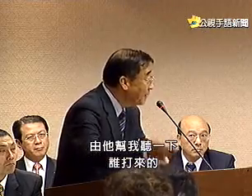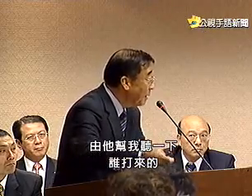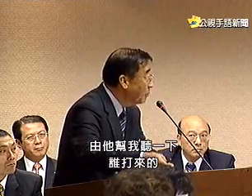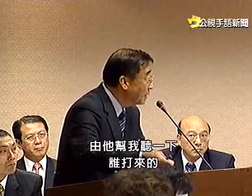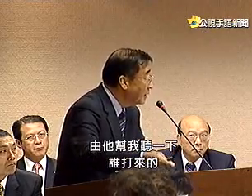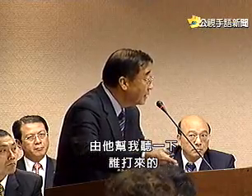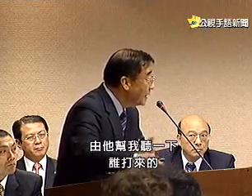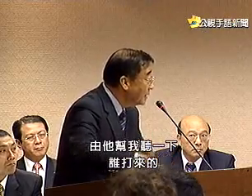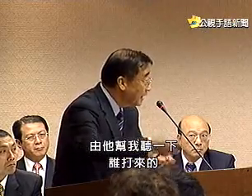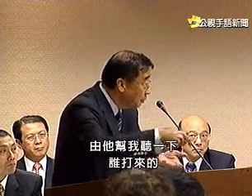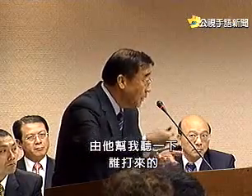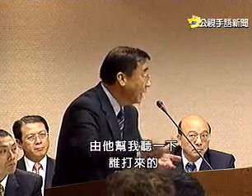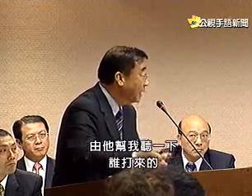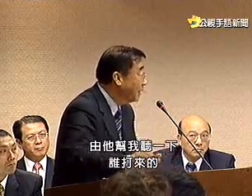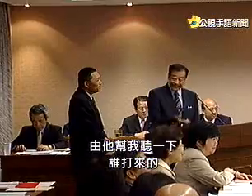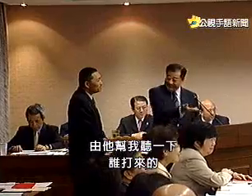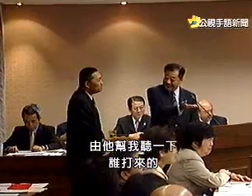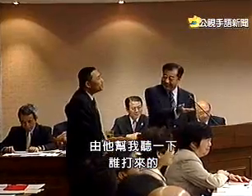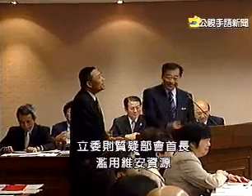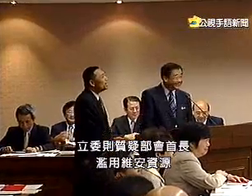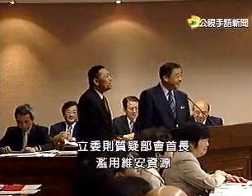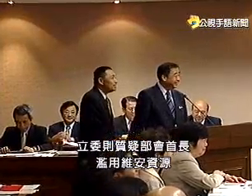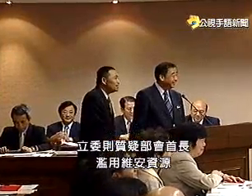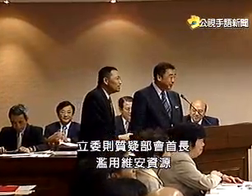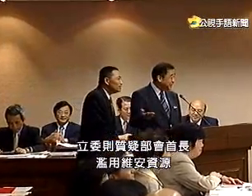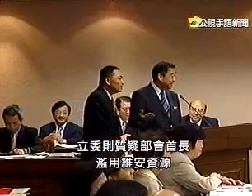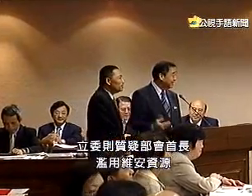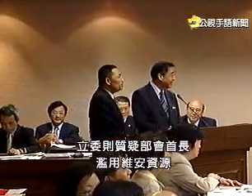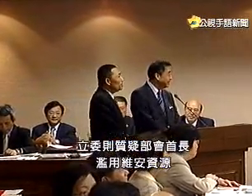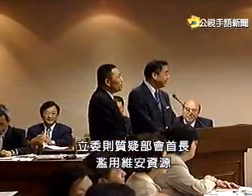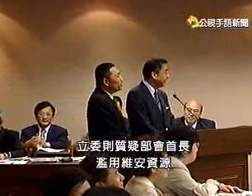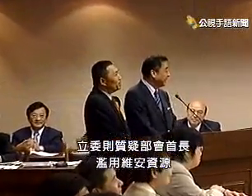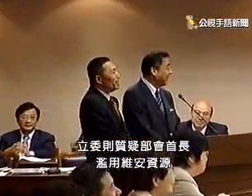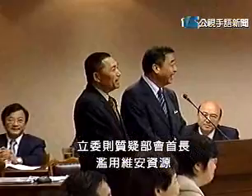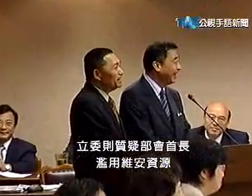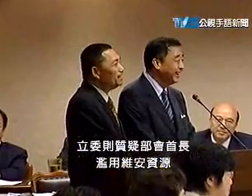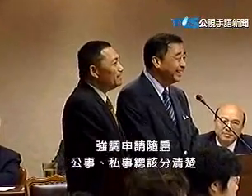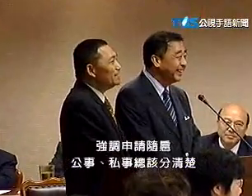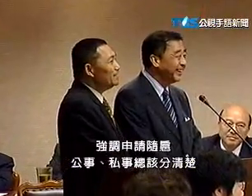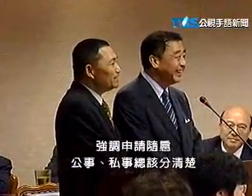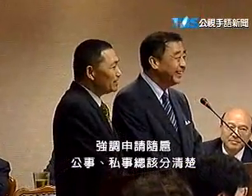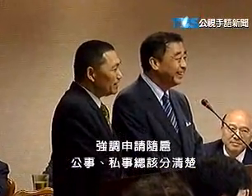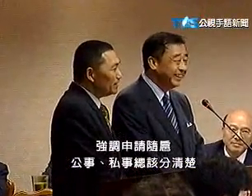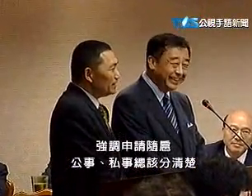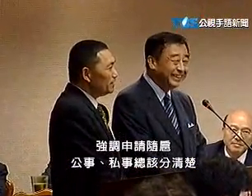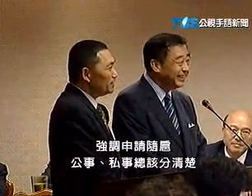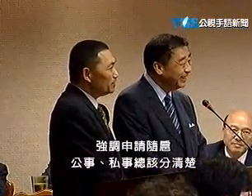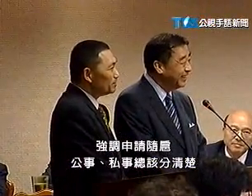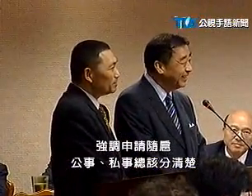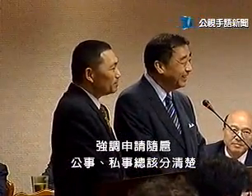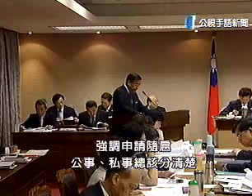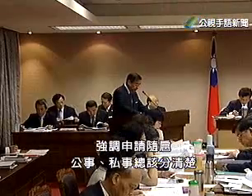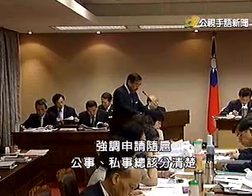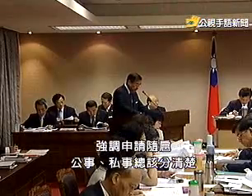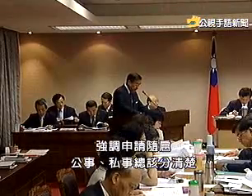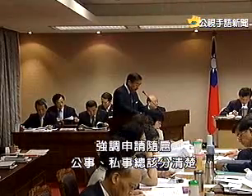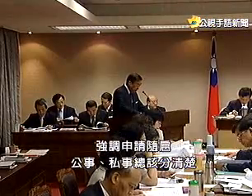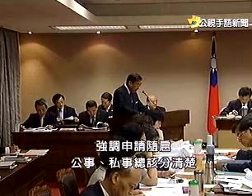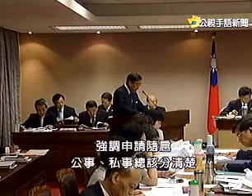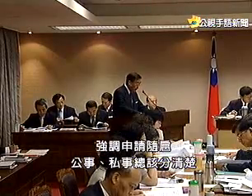帮我。天下是谁打电话？ 立委则质疑部会首长滥用维安资源，强调申请随扈，公事私事总该分清楚。 应该